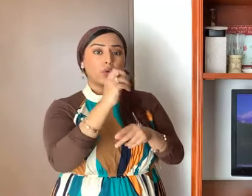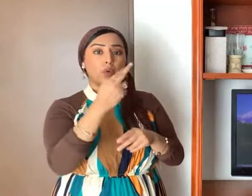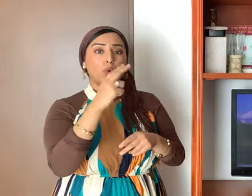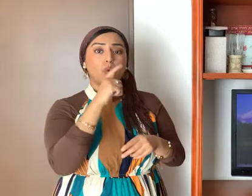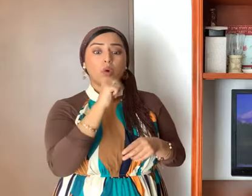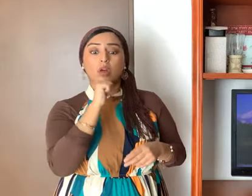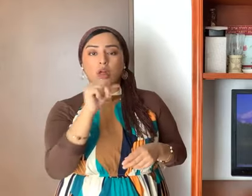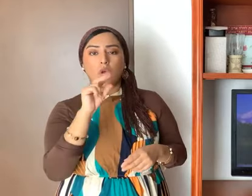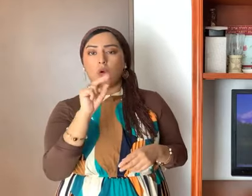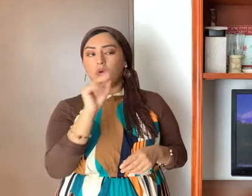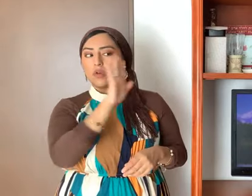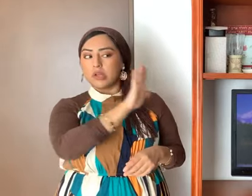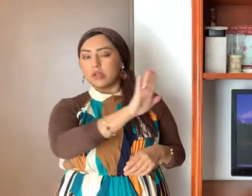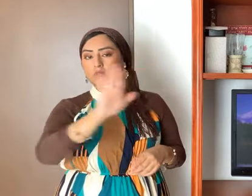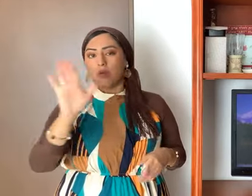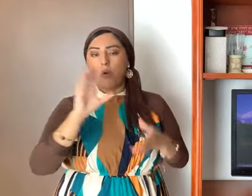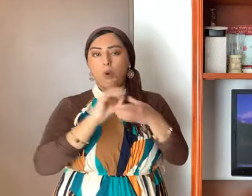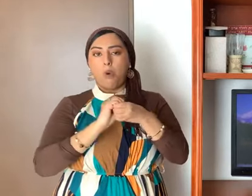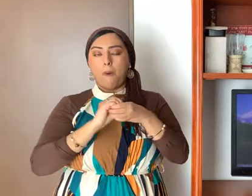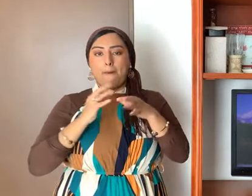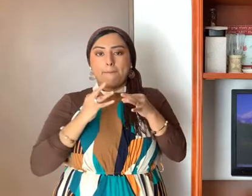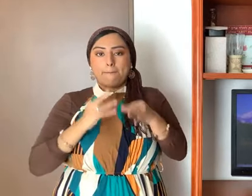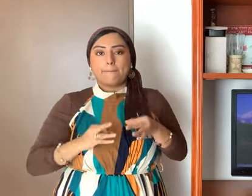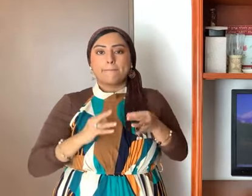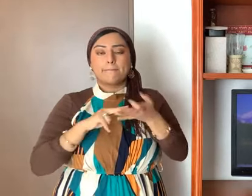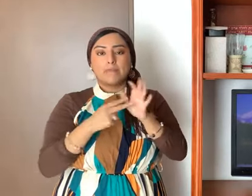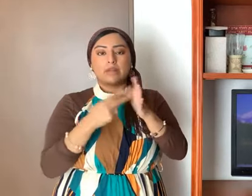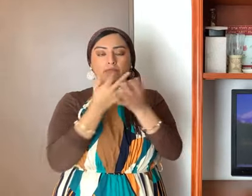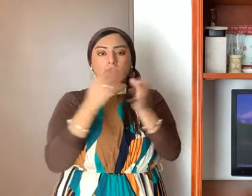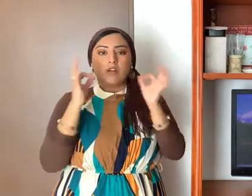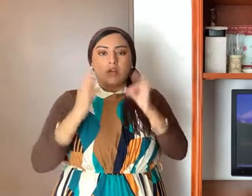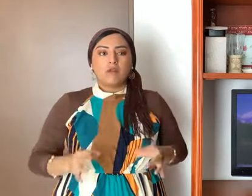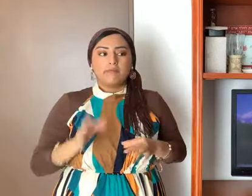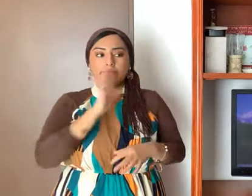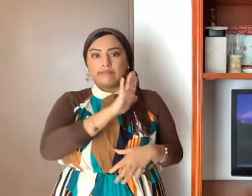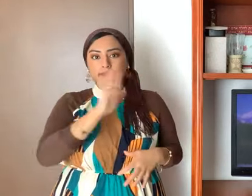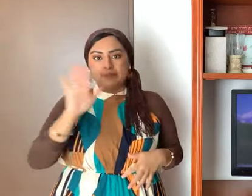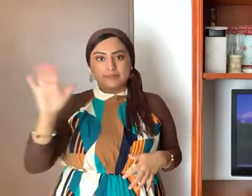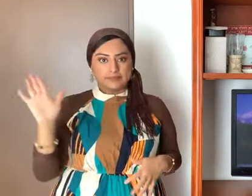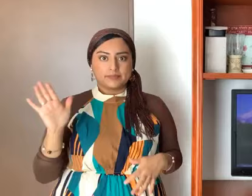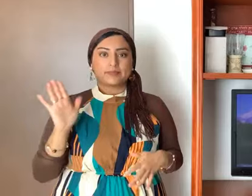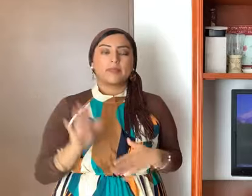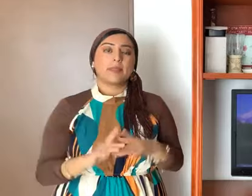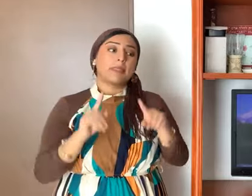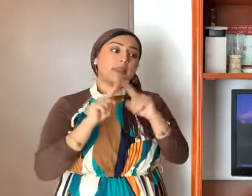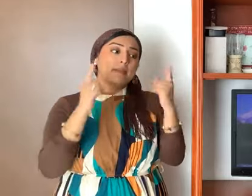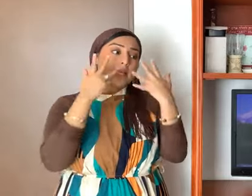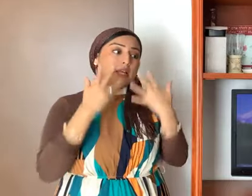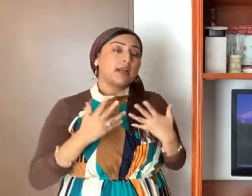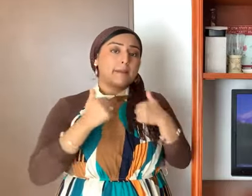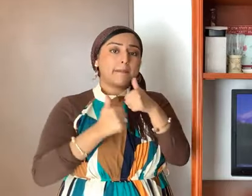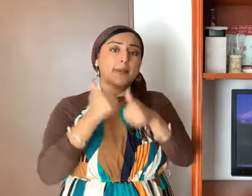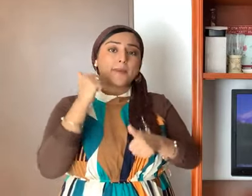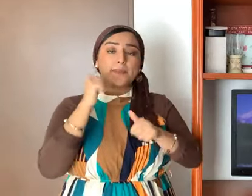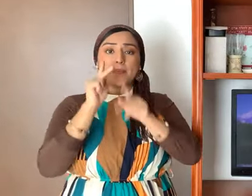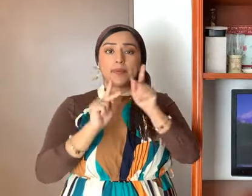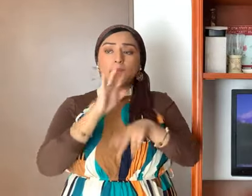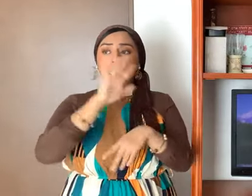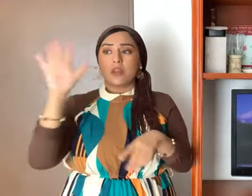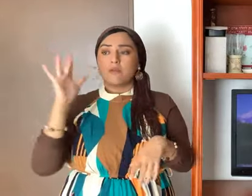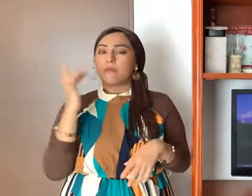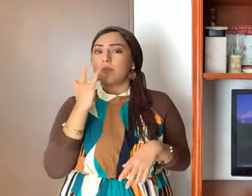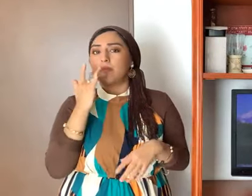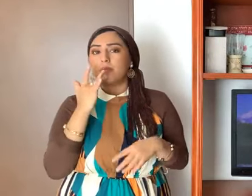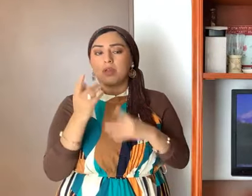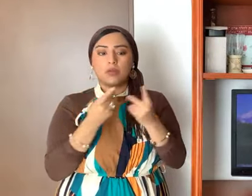quién no. No, eso es una decisión personal y eso se llama libre albedrío. Lamentablemente, la mayoría de las personas prefieren